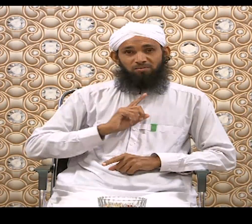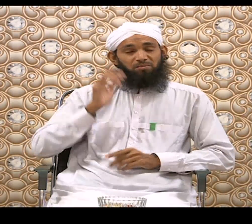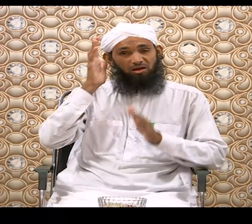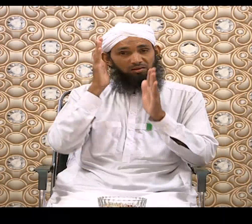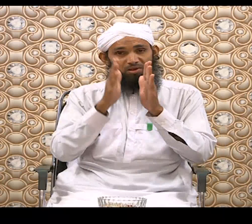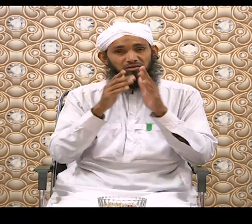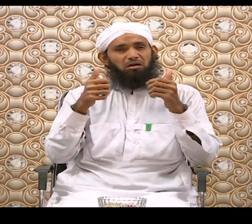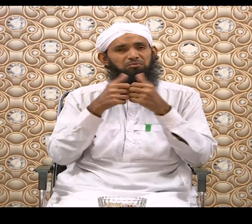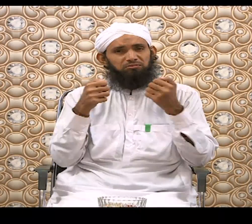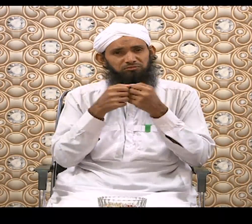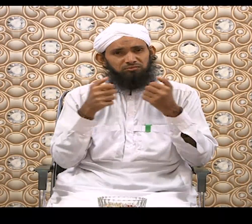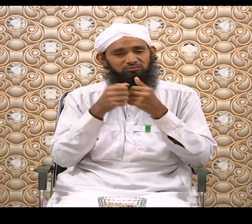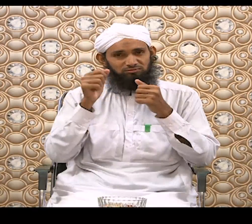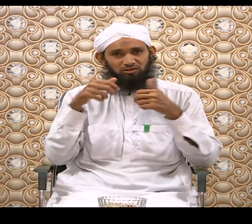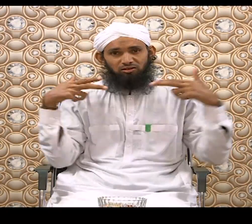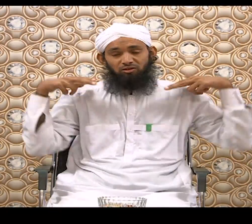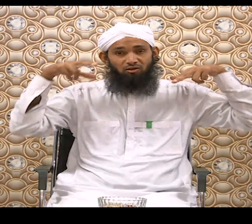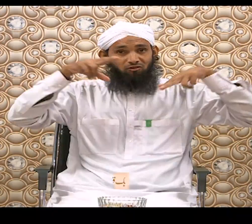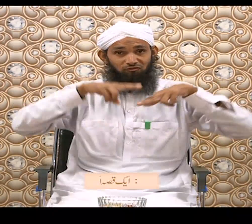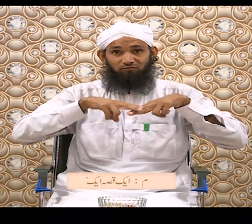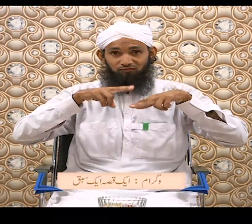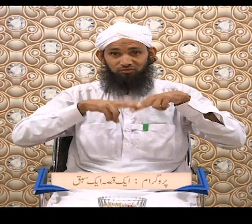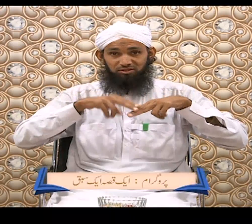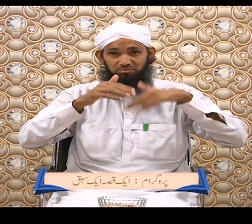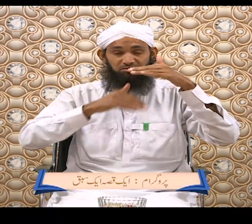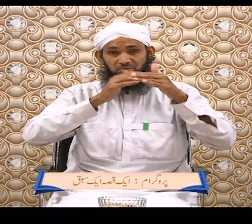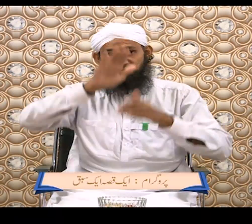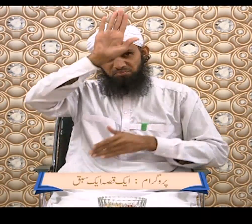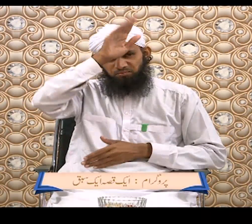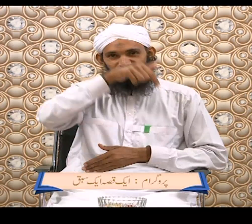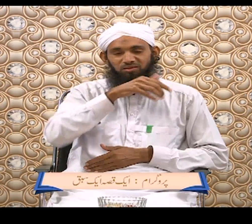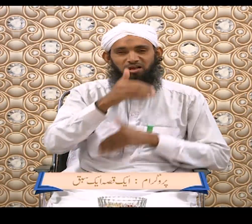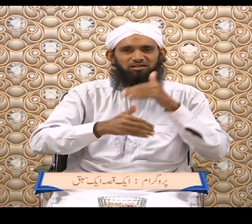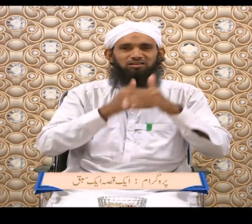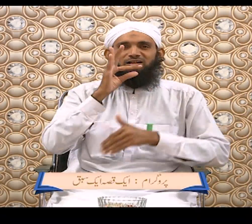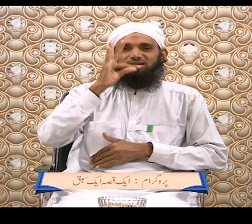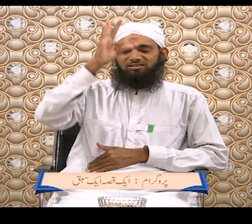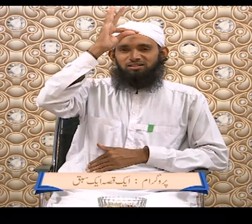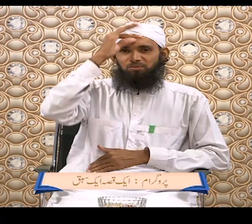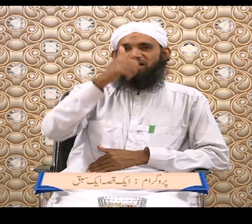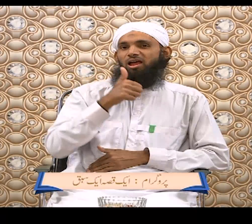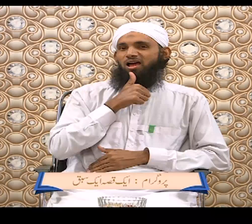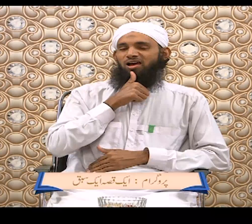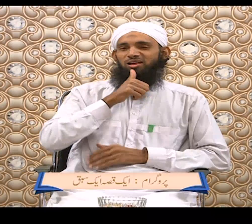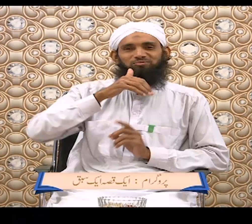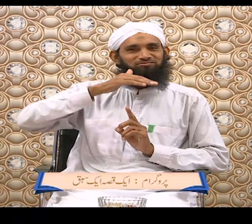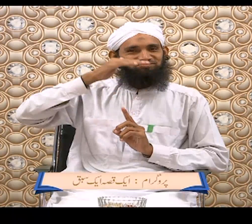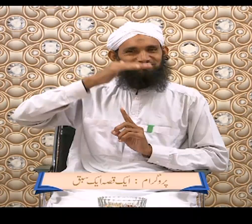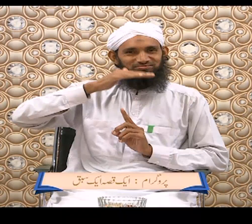علمیت کے سبب فرشتوں کا استاد بن گیا مگر جب اللہ پاک کے نبی حضرت سیدنا آدم علا نبینا و علیہ السلام